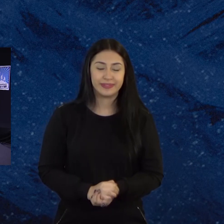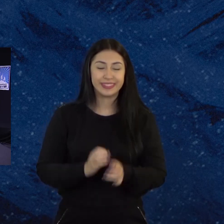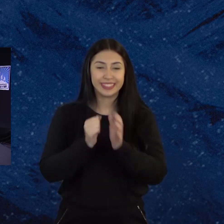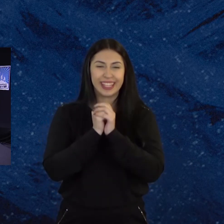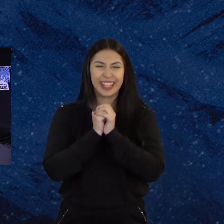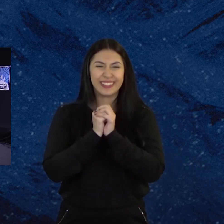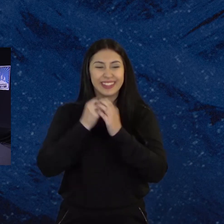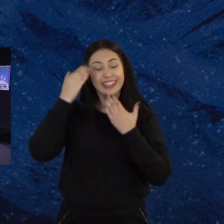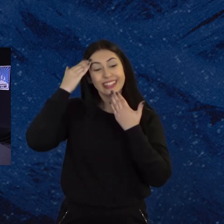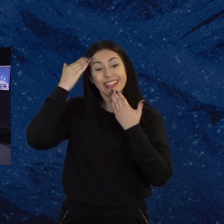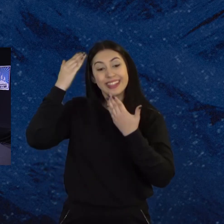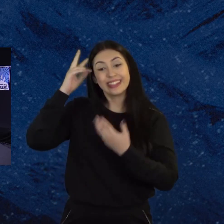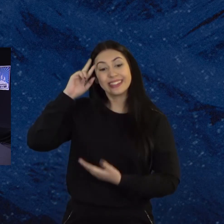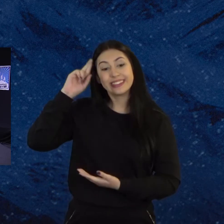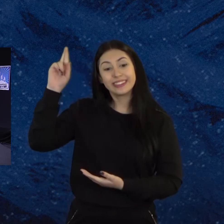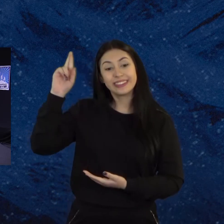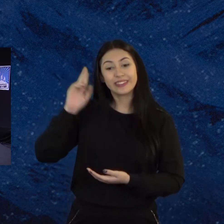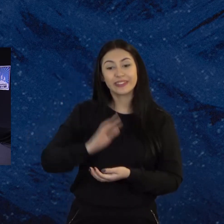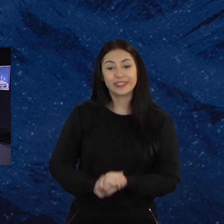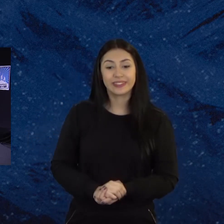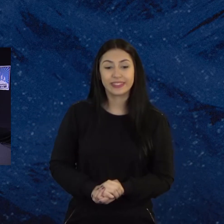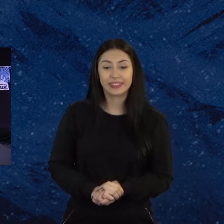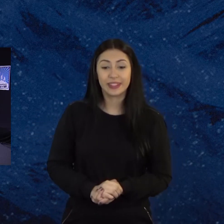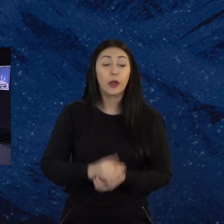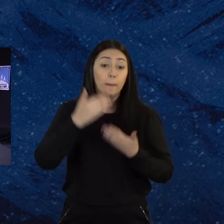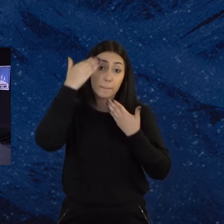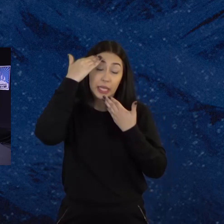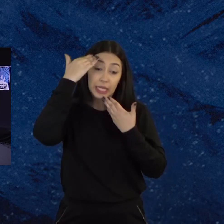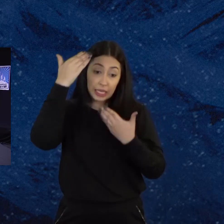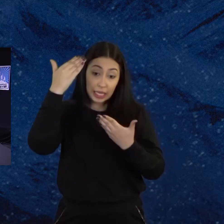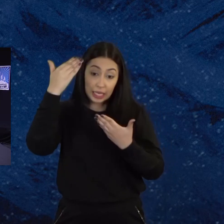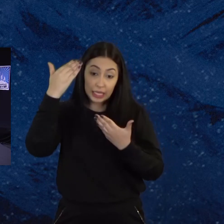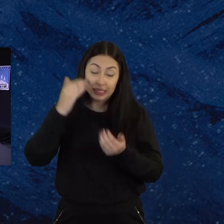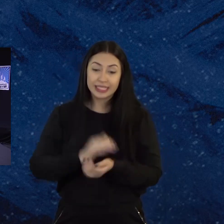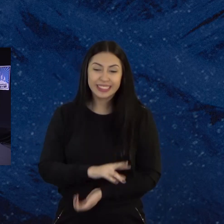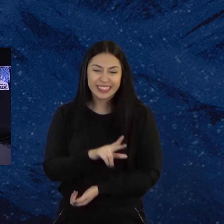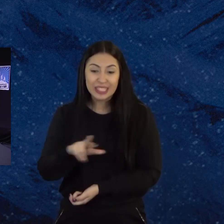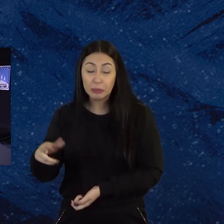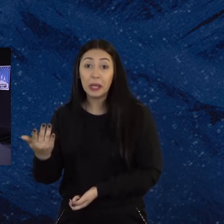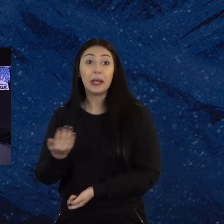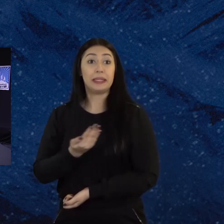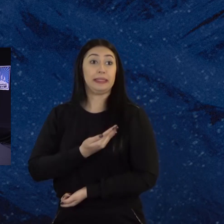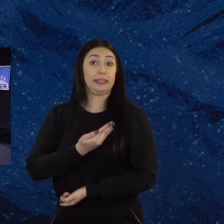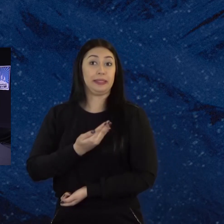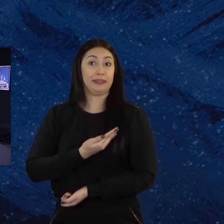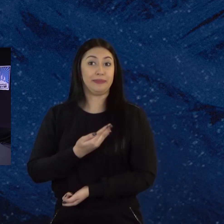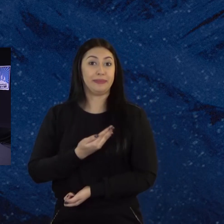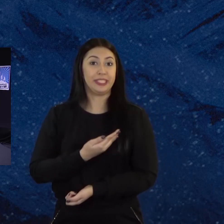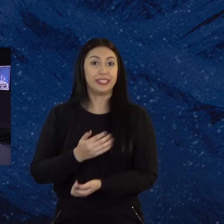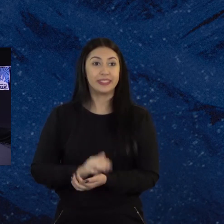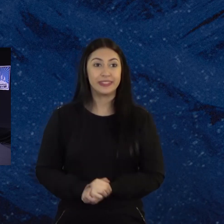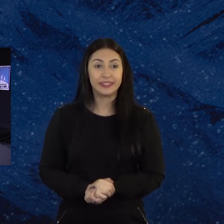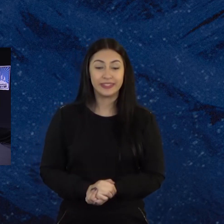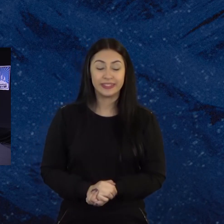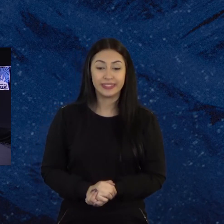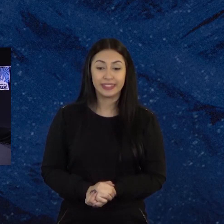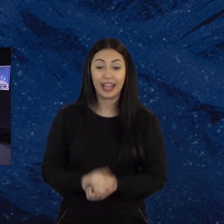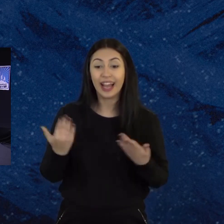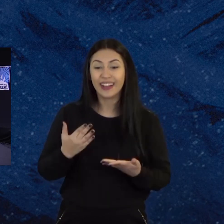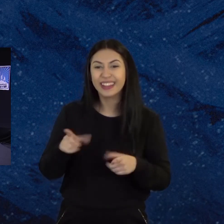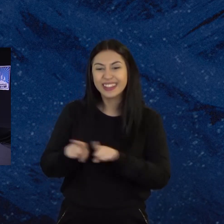Amém, graças ao Senhor. Muito obrigado, meus amigos e irmãos, Josman, Gabi e agora a